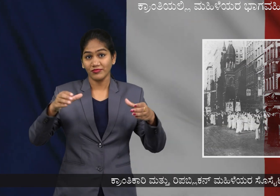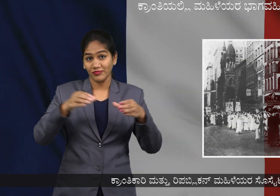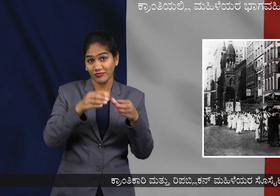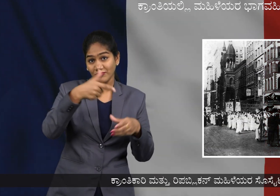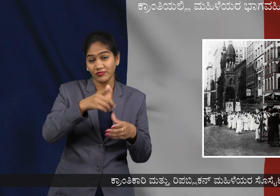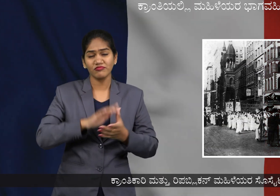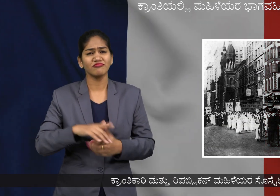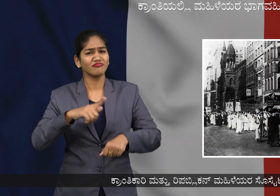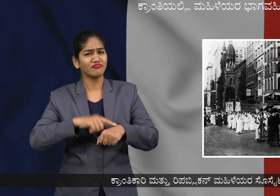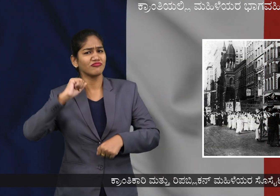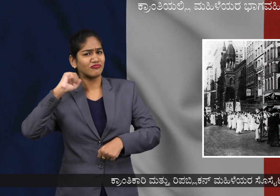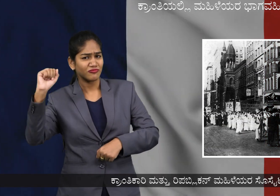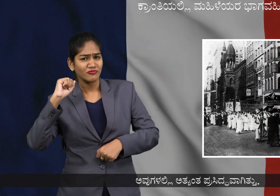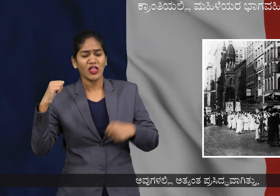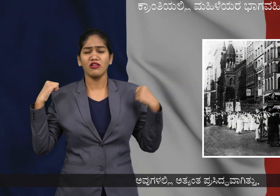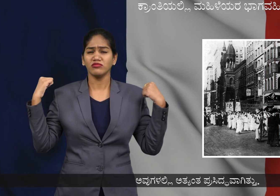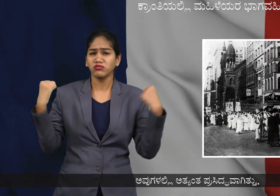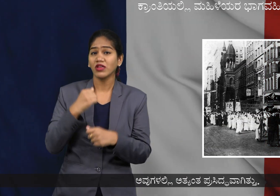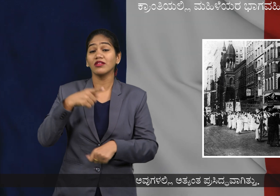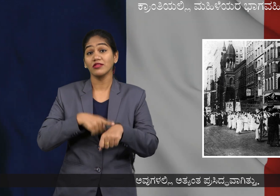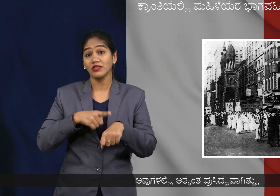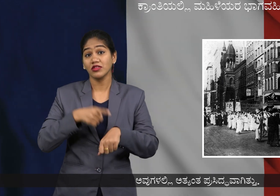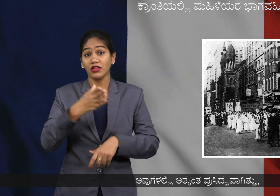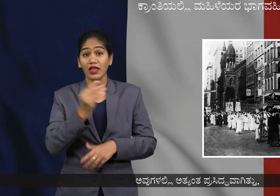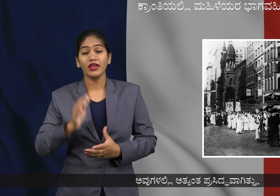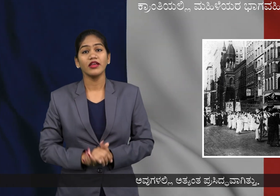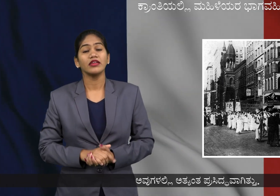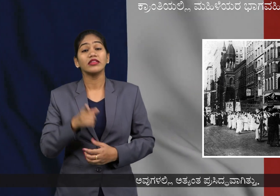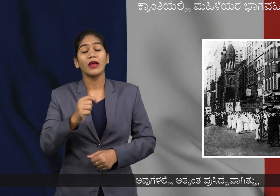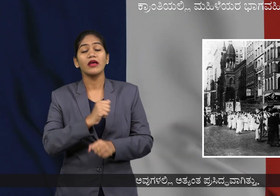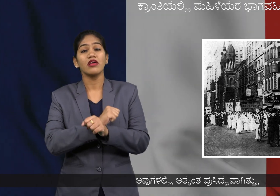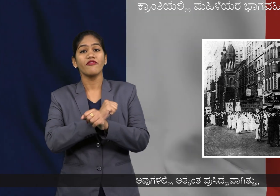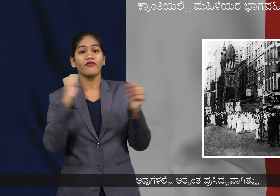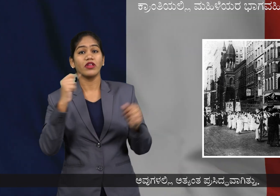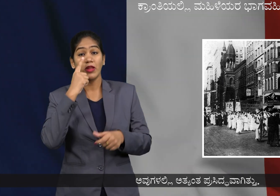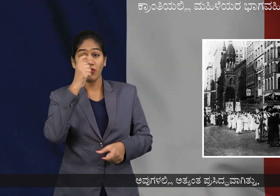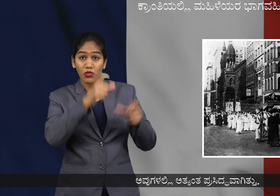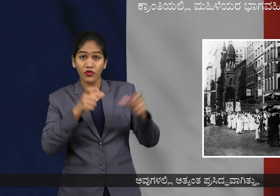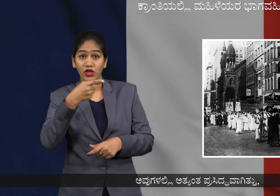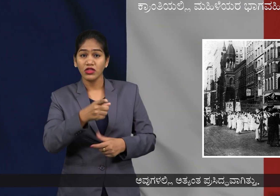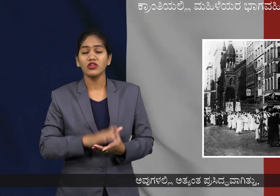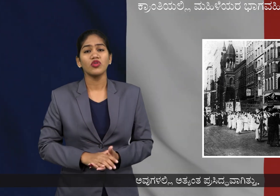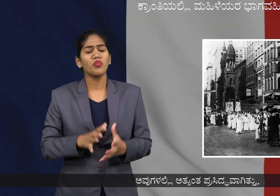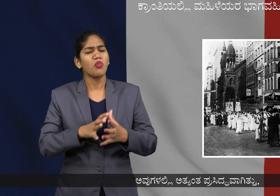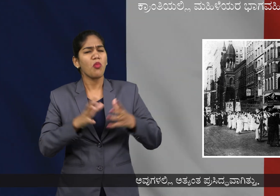ಕ್ರಾಂತಿಕಾರಿ ಮತ್ತು ರಿಪಬ್ಲಿಕನ್ ಮಹಿಳೆಯರ ಸೊಸೈಟಿ ಅವುಗಳಲ್ಲಿ ಅತ್ಯಂತ ಪ್ರಸಿದ್ಧವಾಗಿತ್ತು.